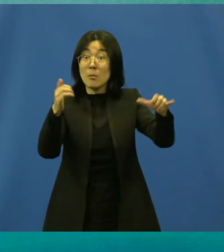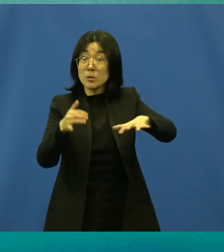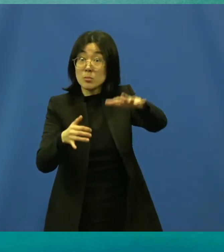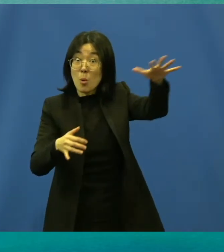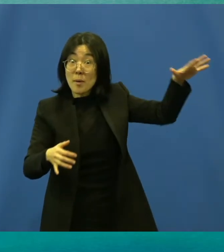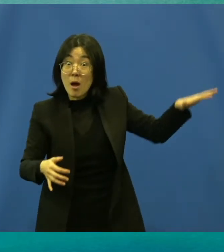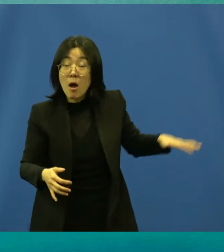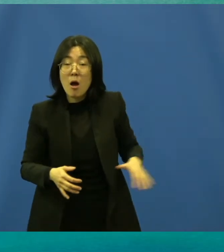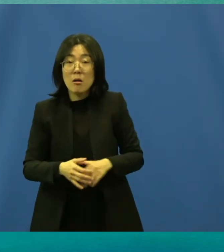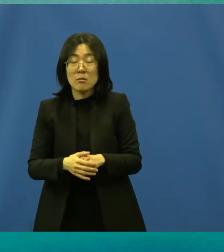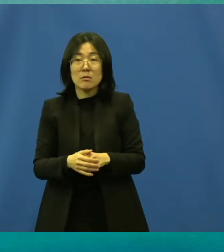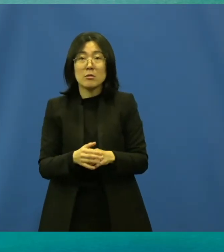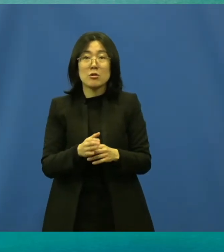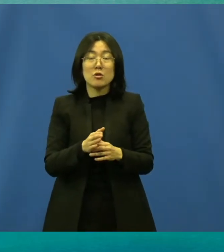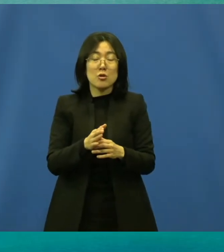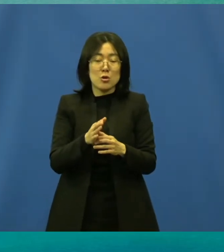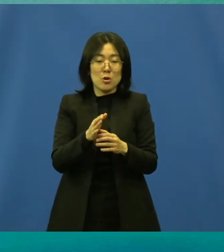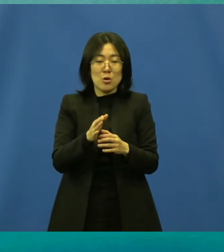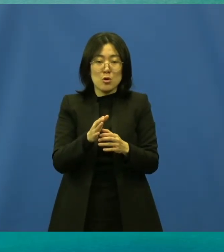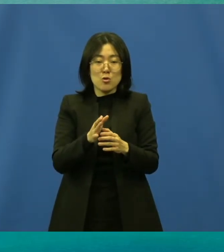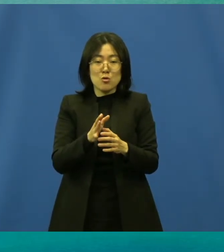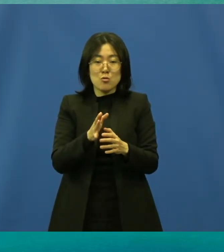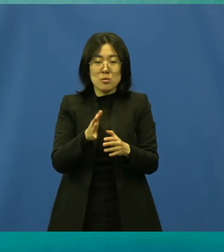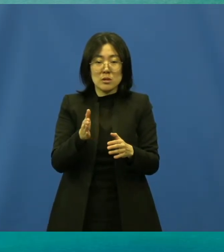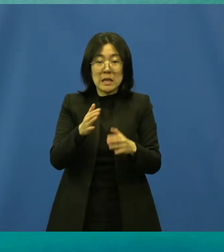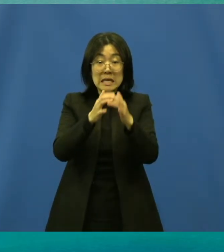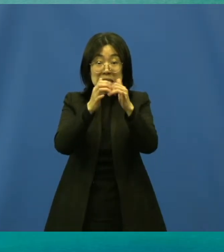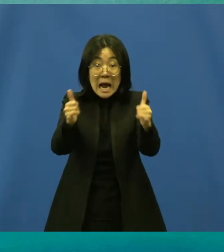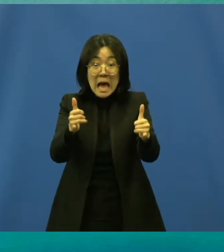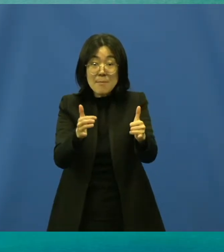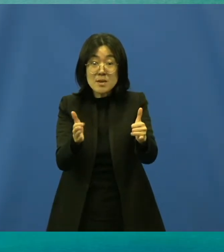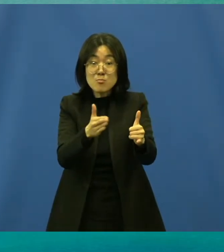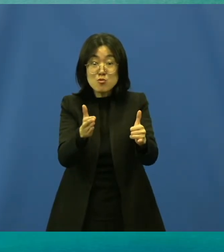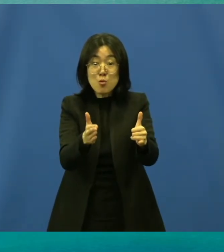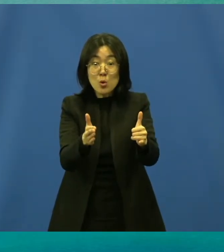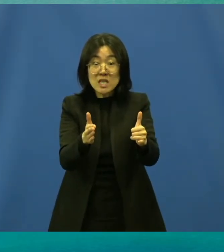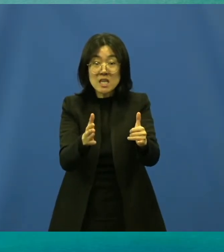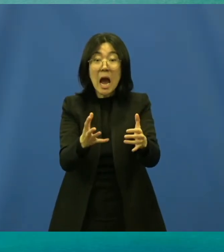집어넣으시고 훈련시키시는 하나님은 놓쳐버리고,